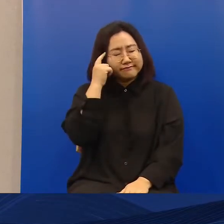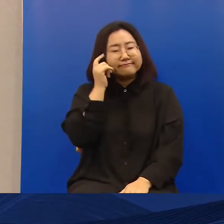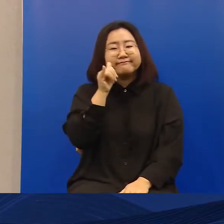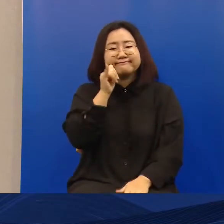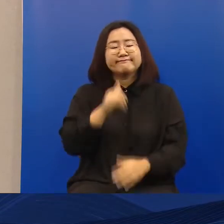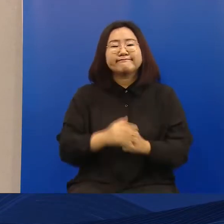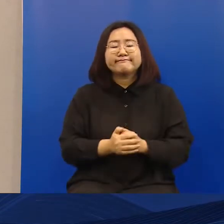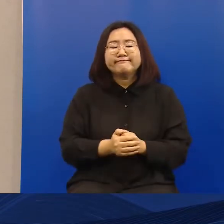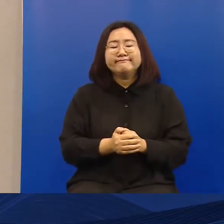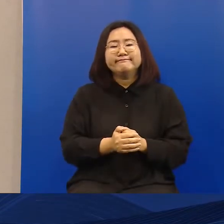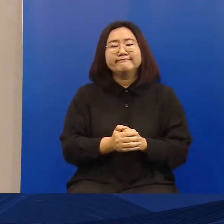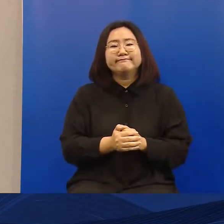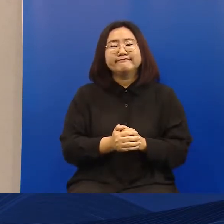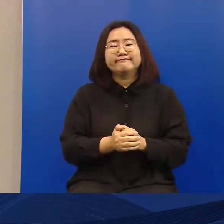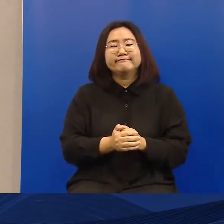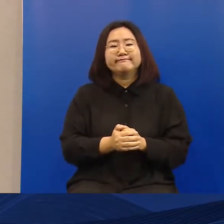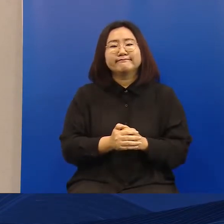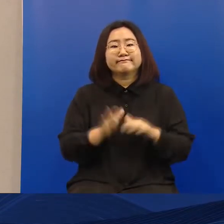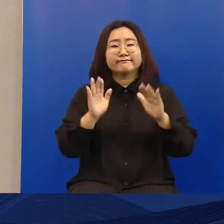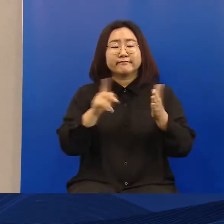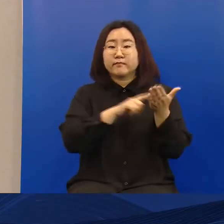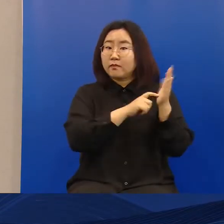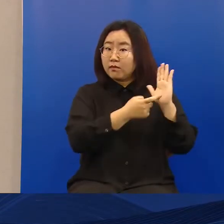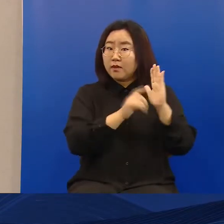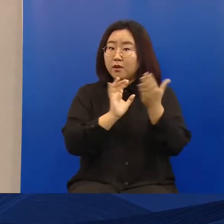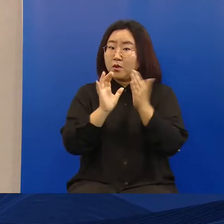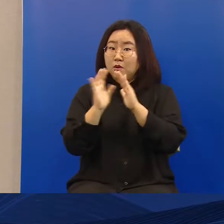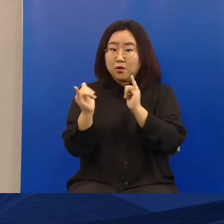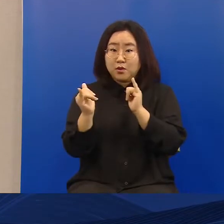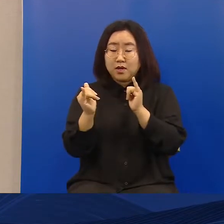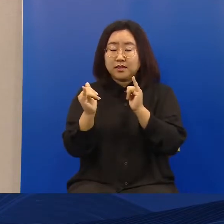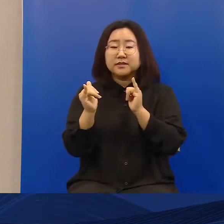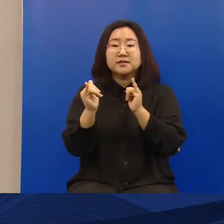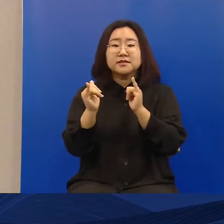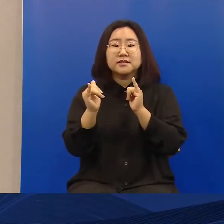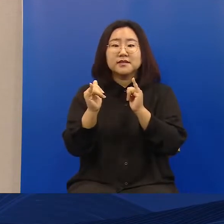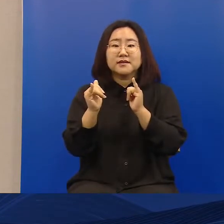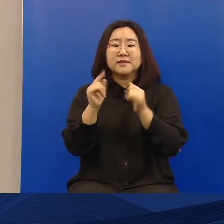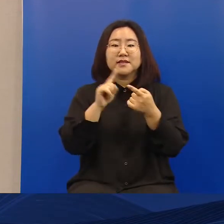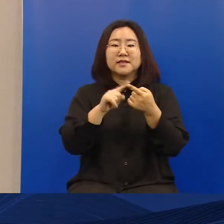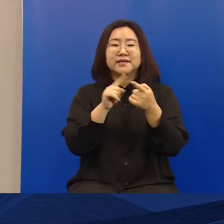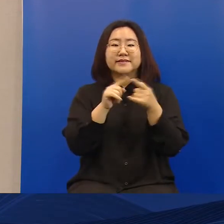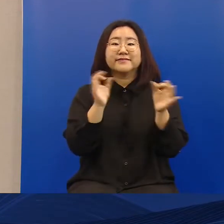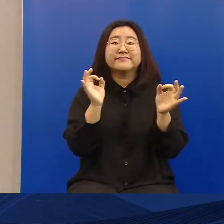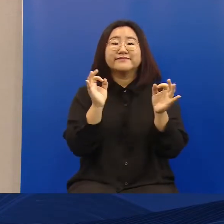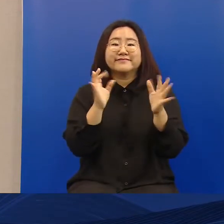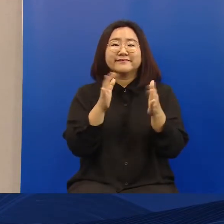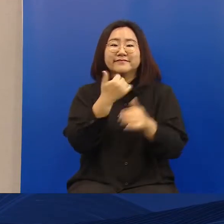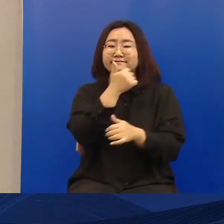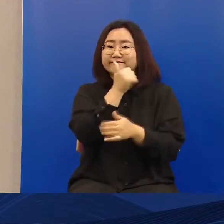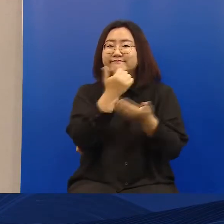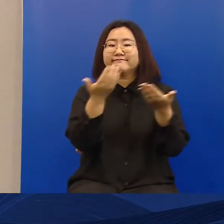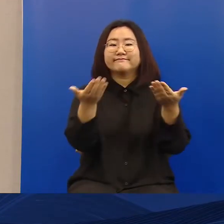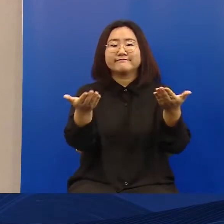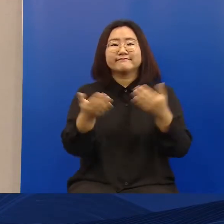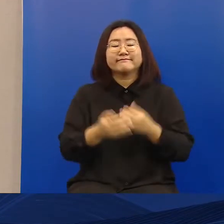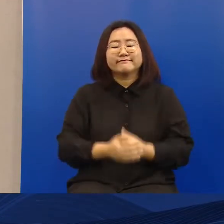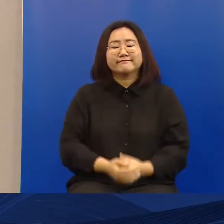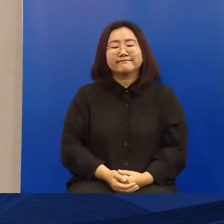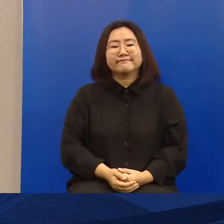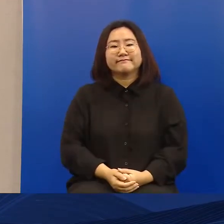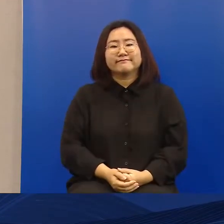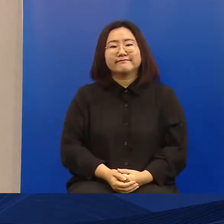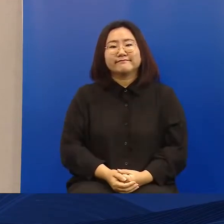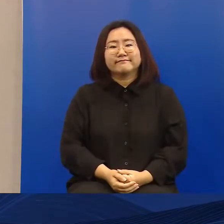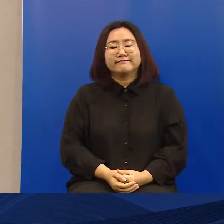합니다. 먼저 그러면 오늘 발표와 토론을 해 주실 분들을 간략하게 소개해